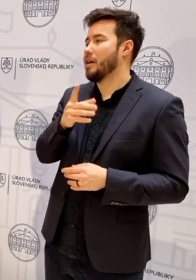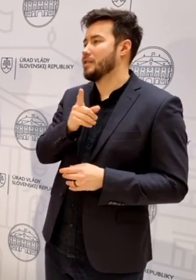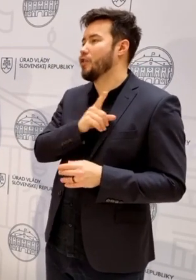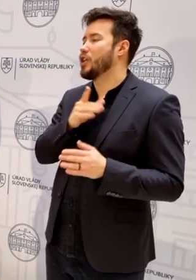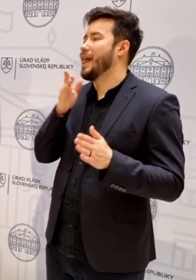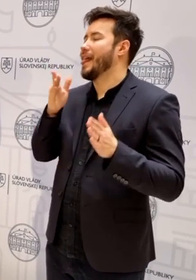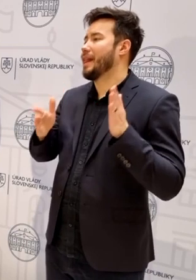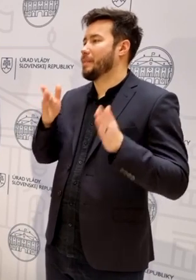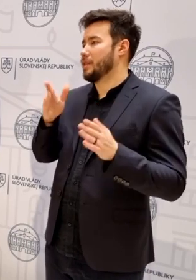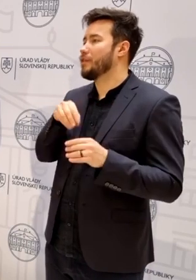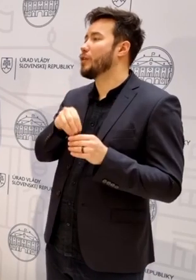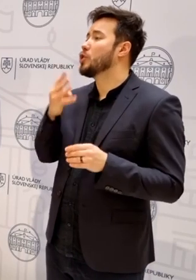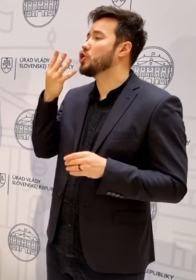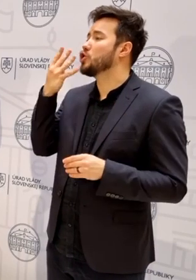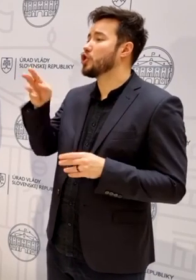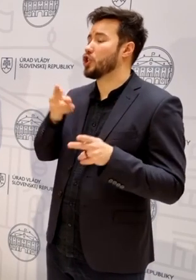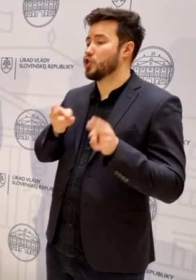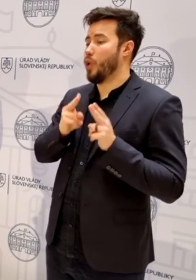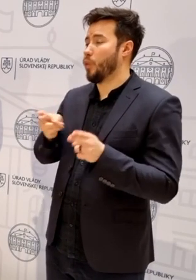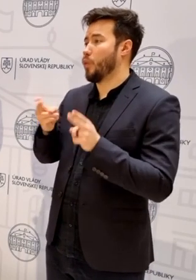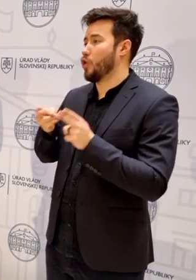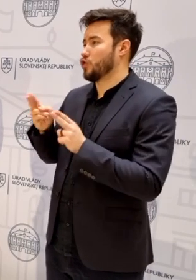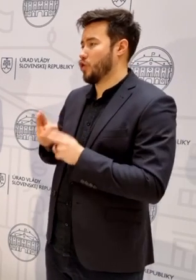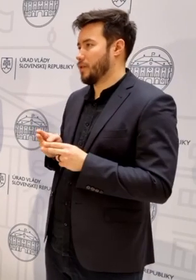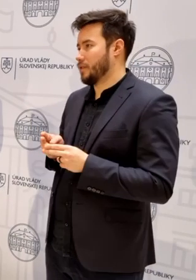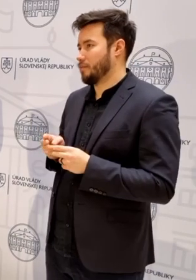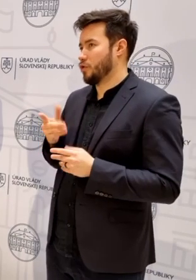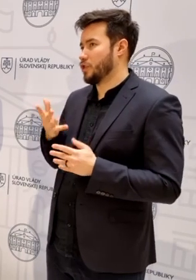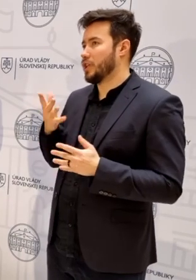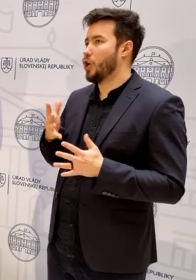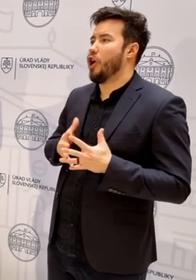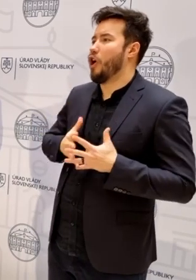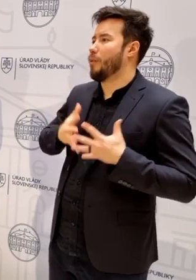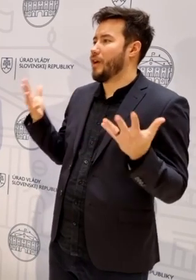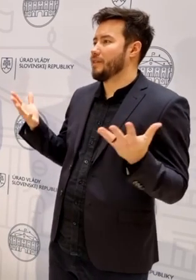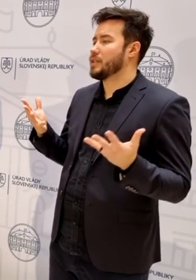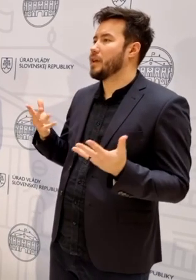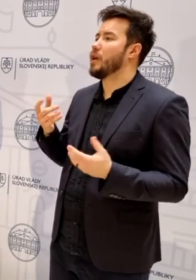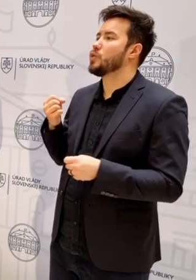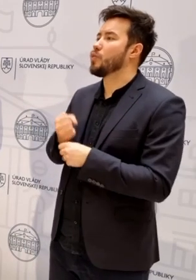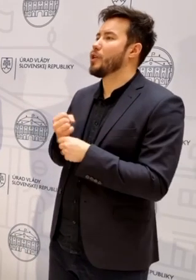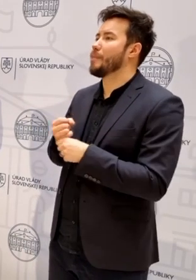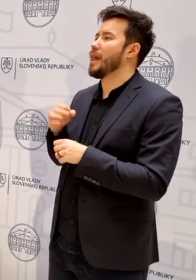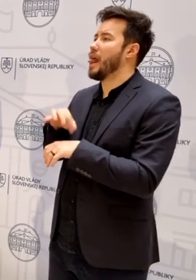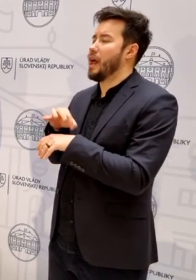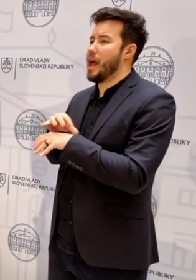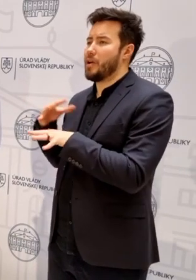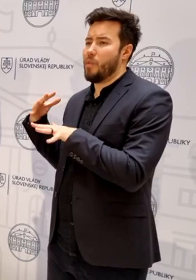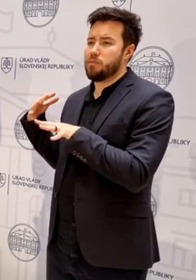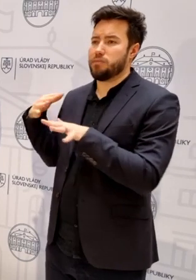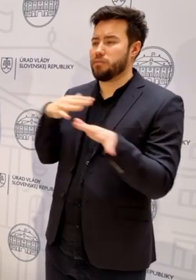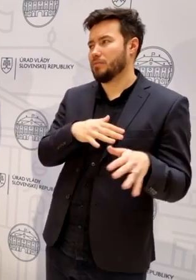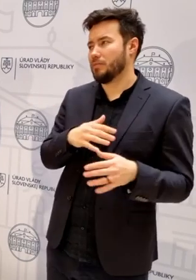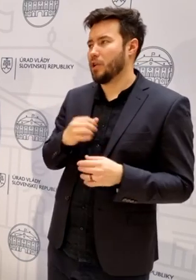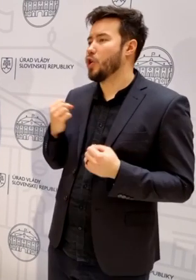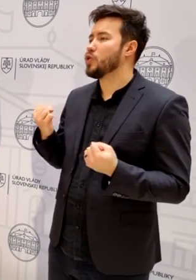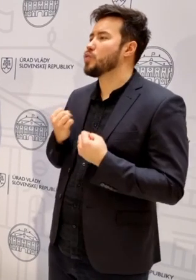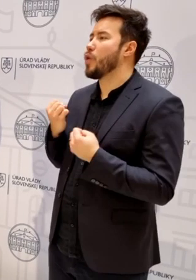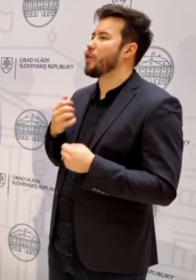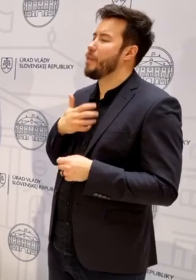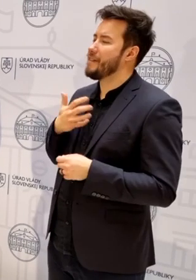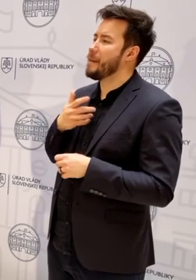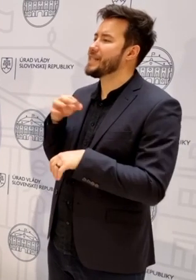400 lôžková nemocnica, to nie je nič také obrovského, čo by teda spôsobilo hromadný únik lekárov. Skôr si mám obavy o